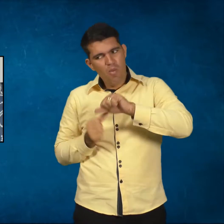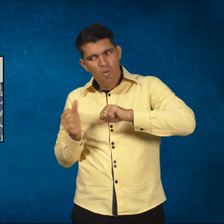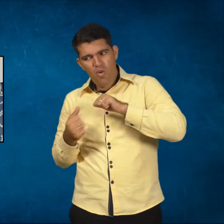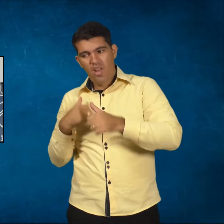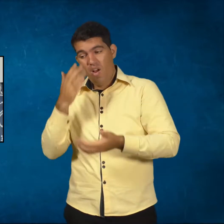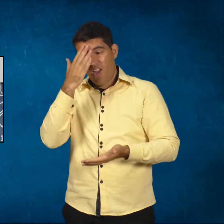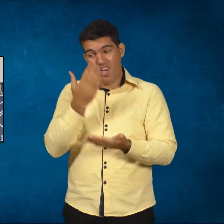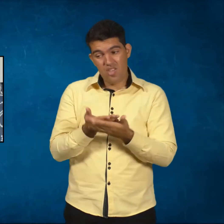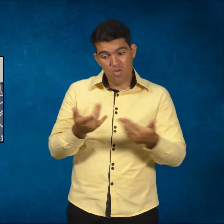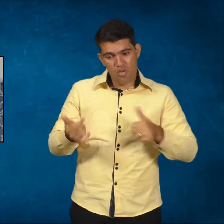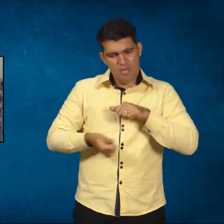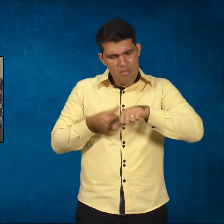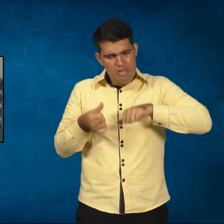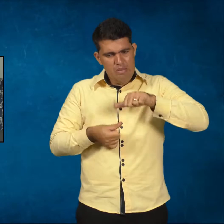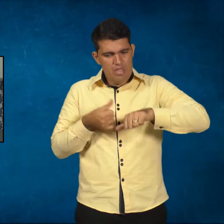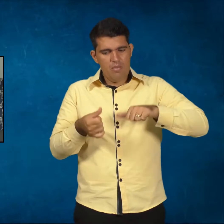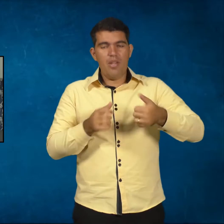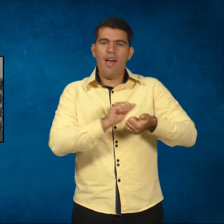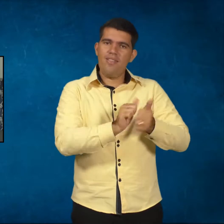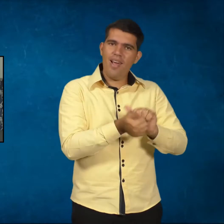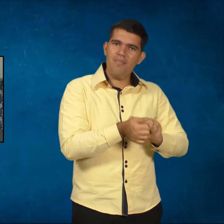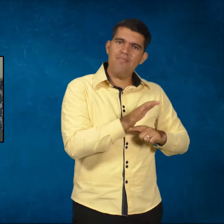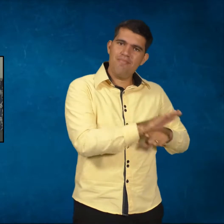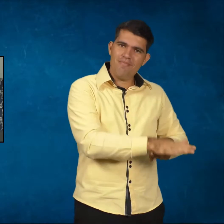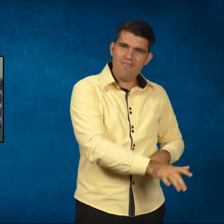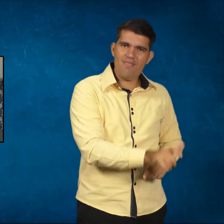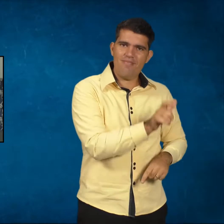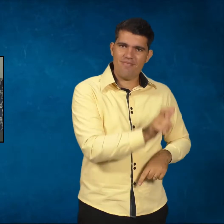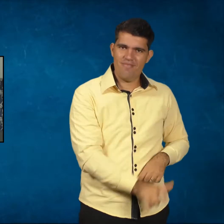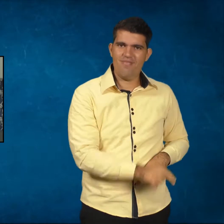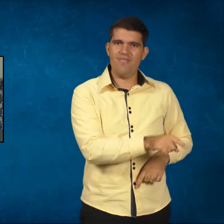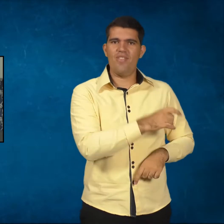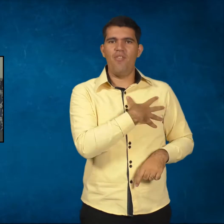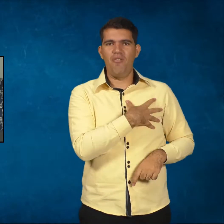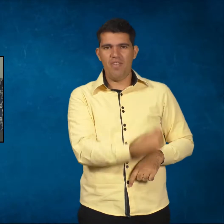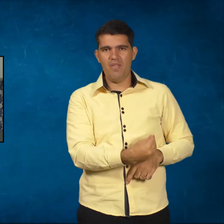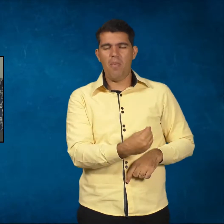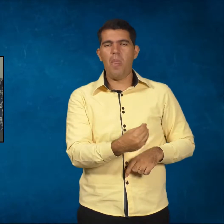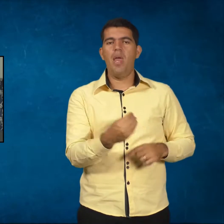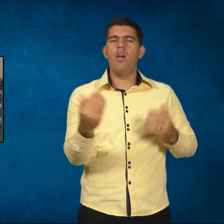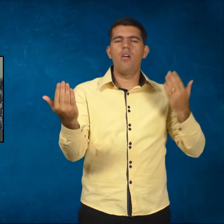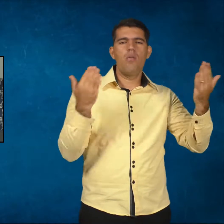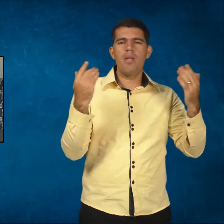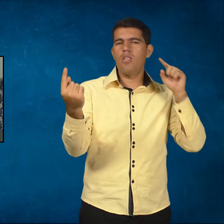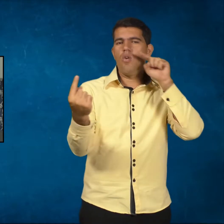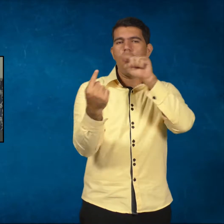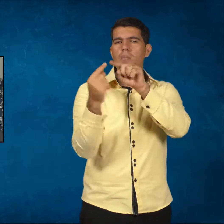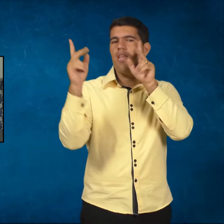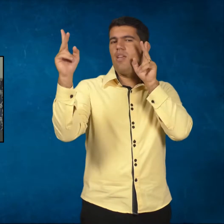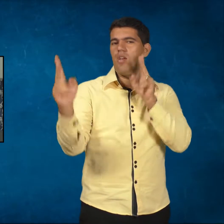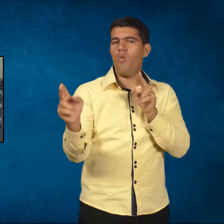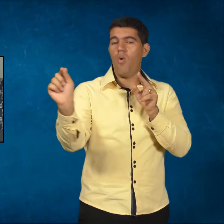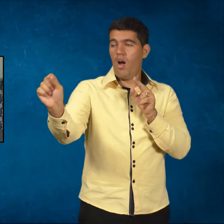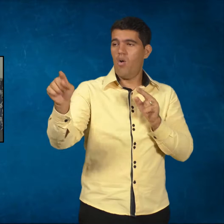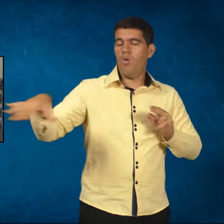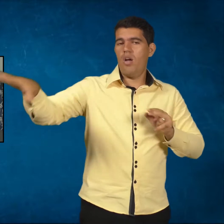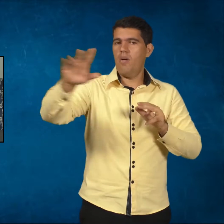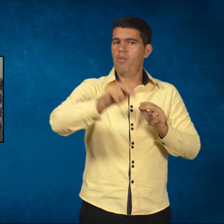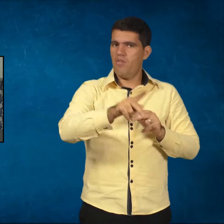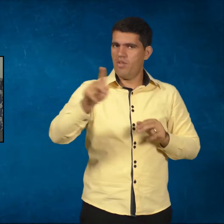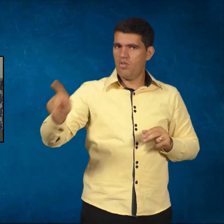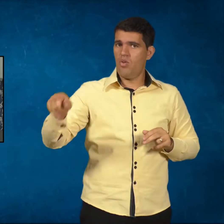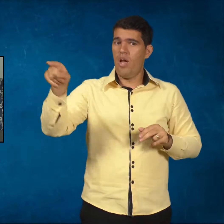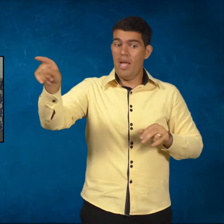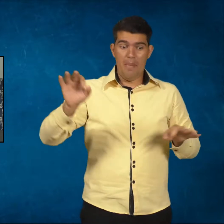algumas crenças que ela tinha. Então, professores da educação infantil ao ensino superior que não estão